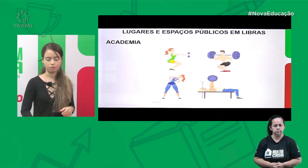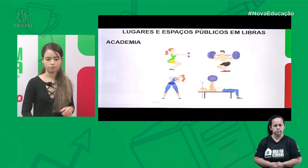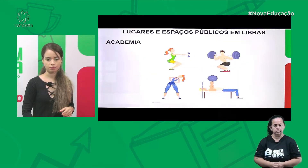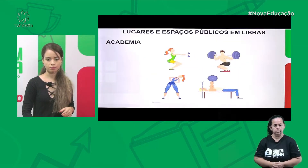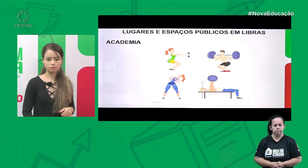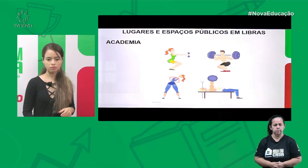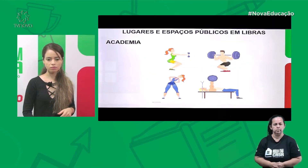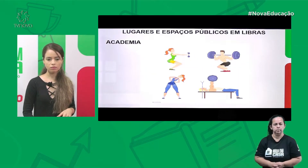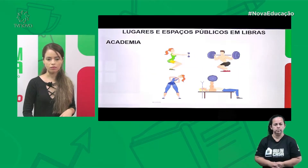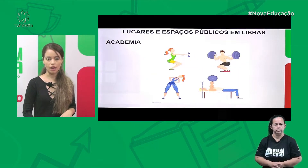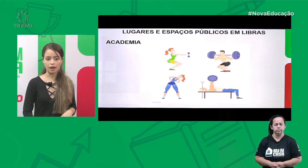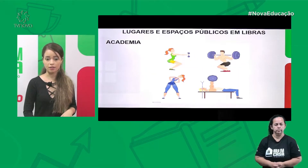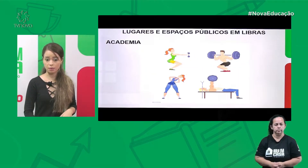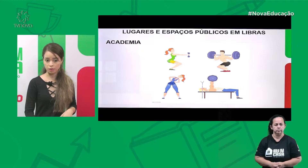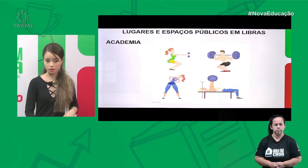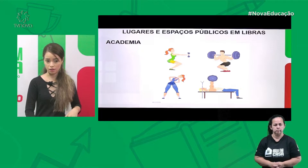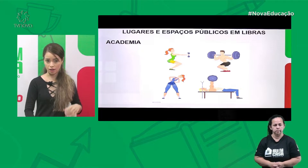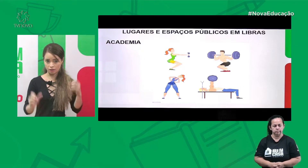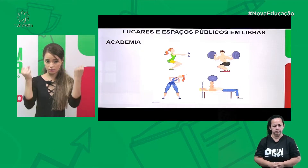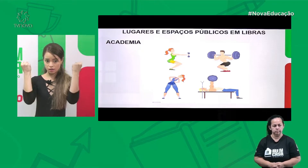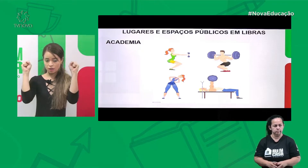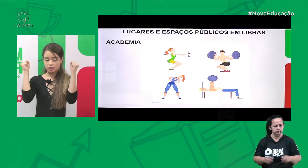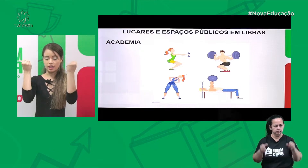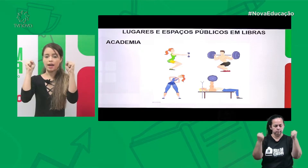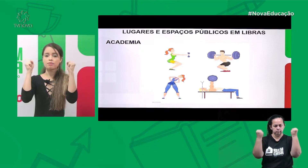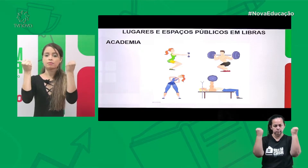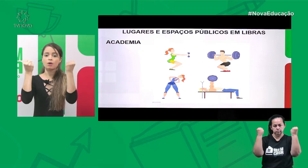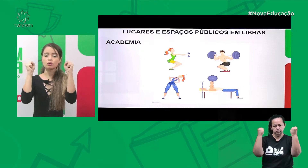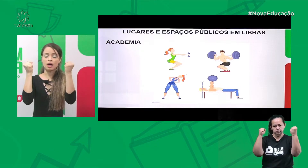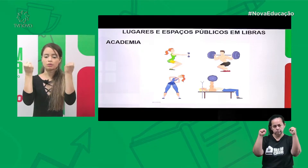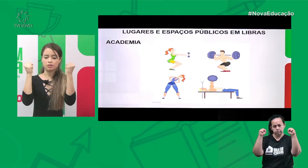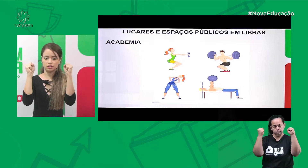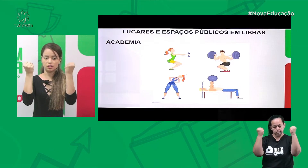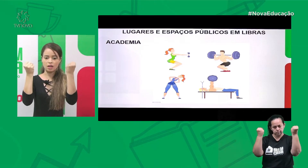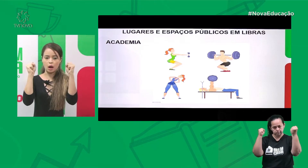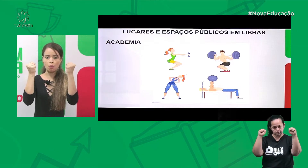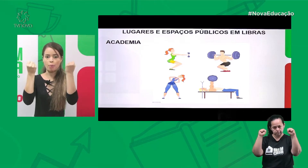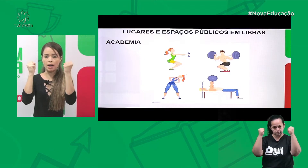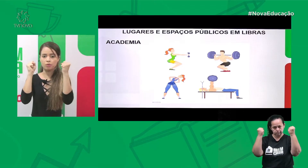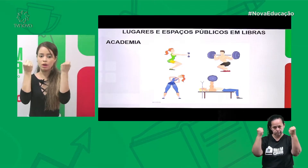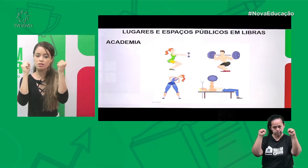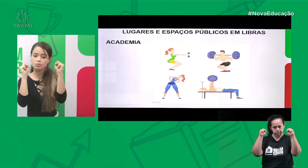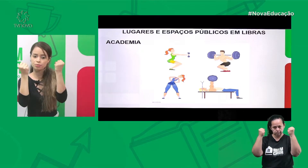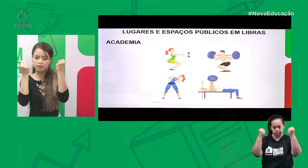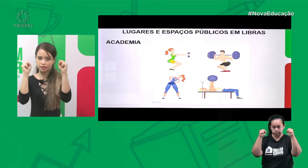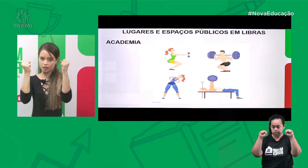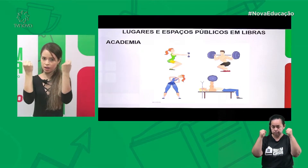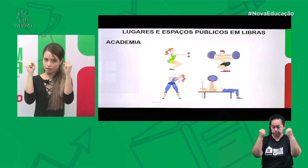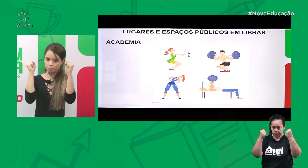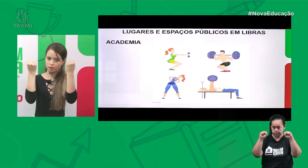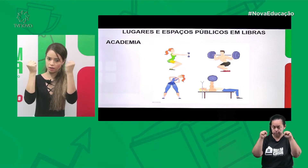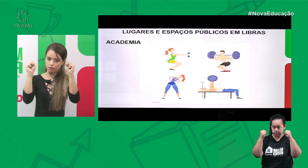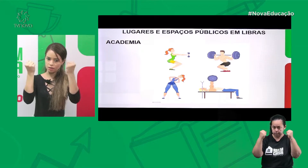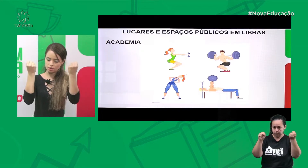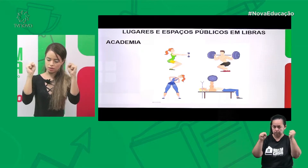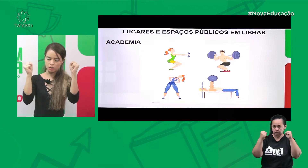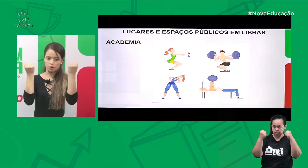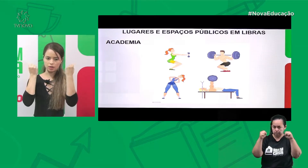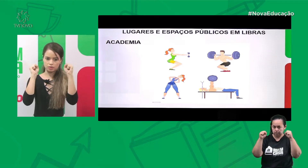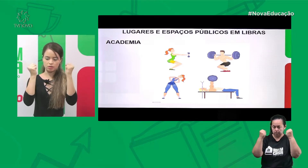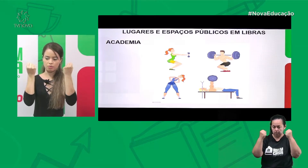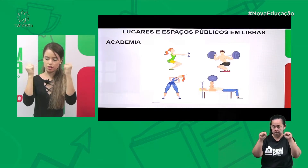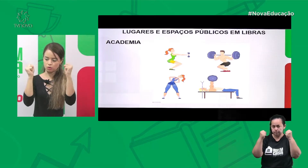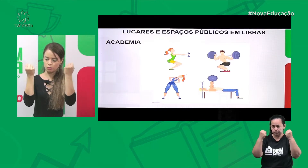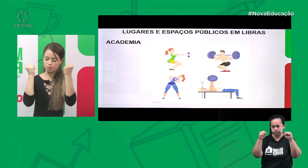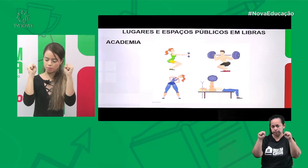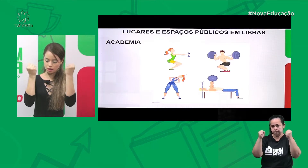temos a academia, que é voltado esse sinal para a educação física também, certo? Ali